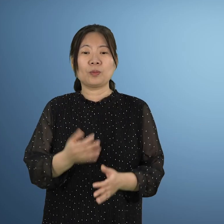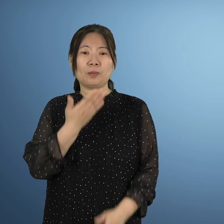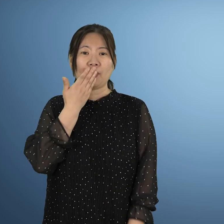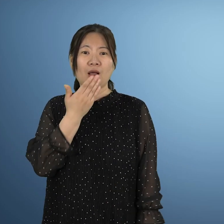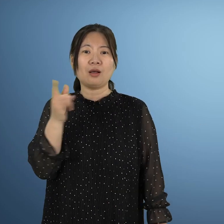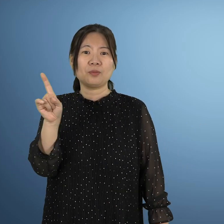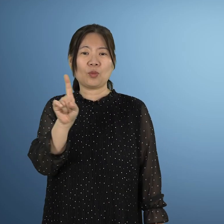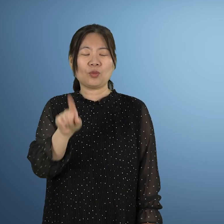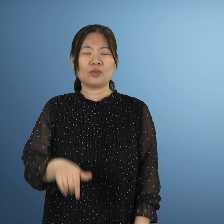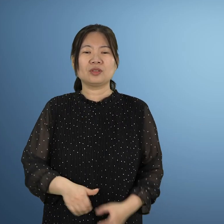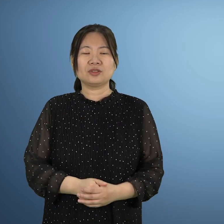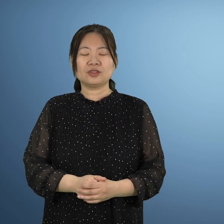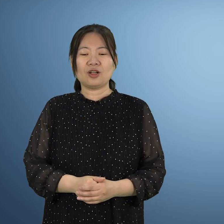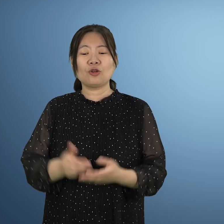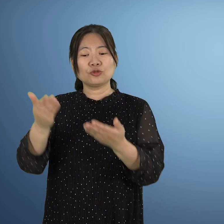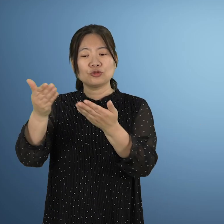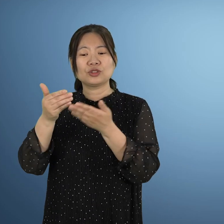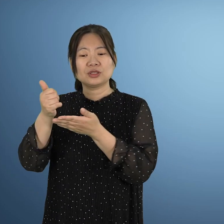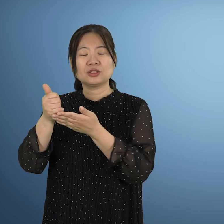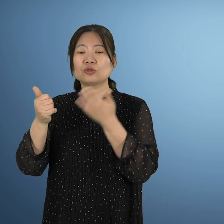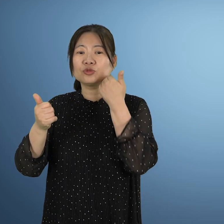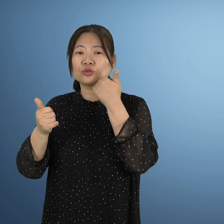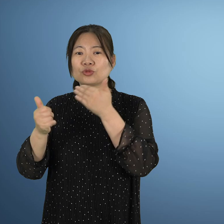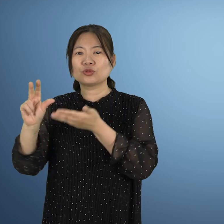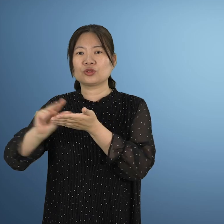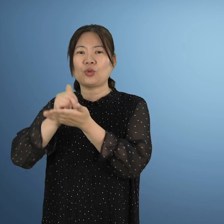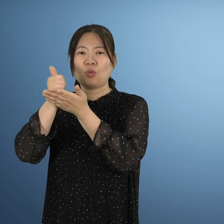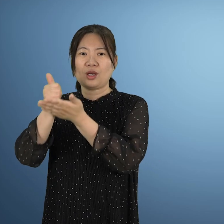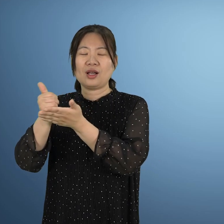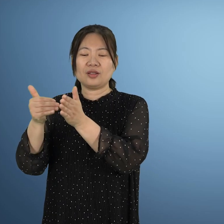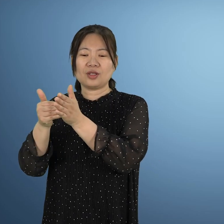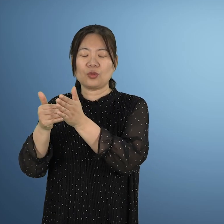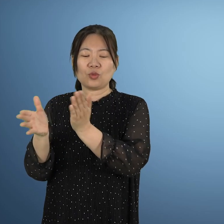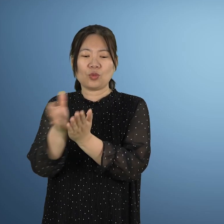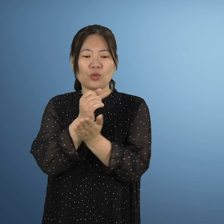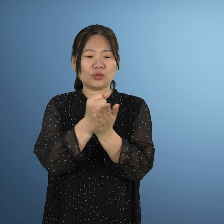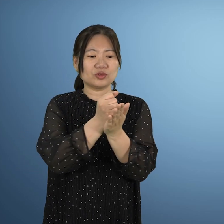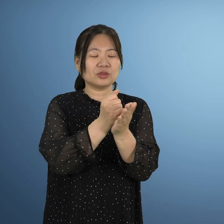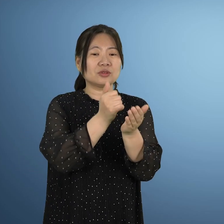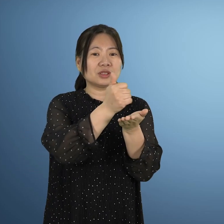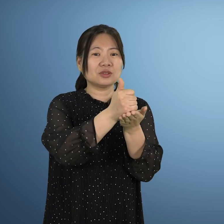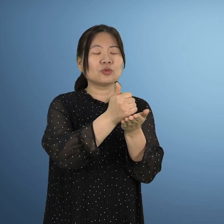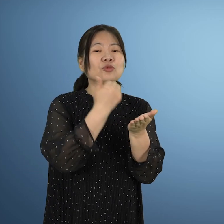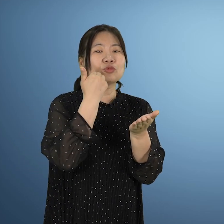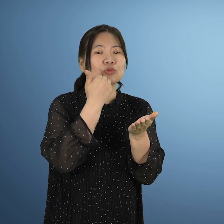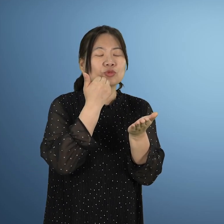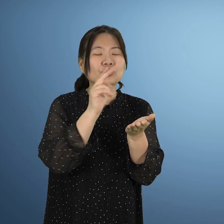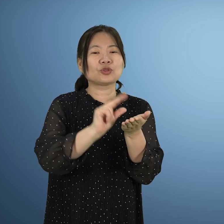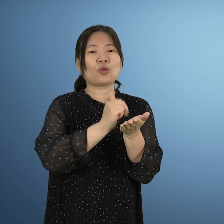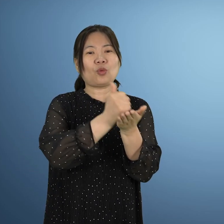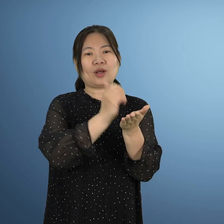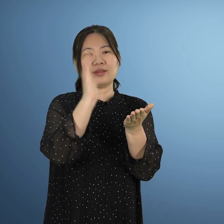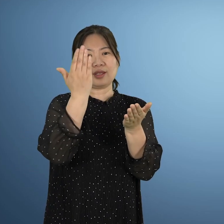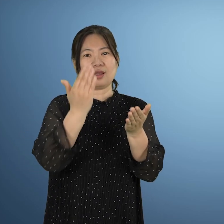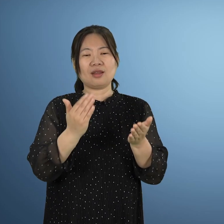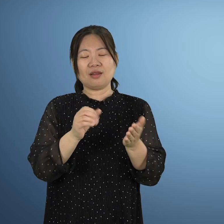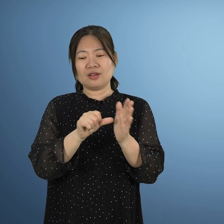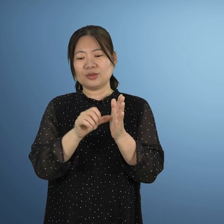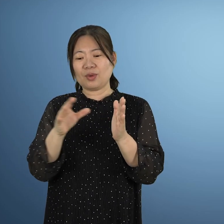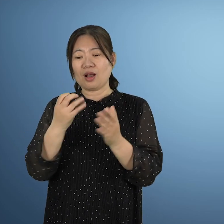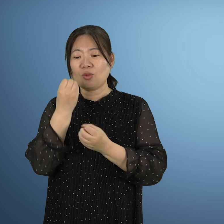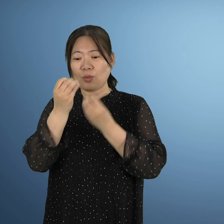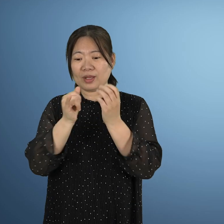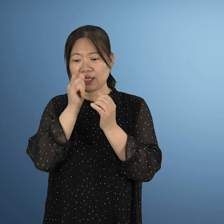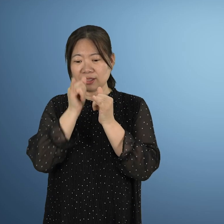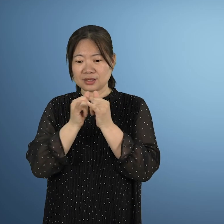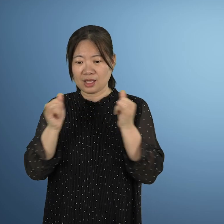하면 주시는 이도 여호와시오 걷어가시는 이도 여호와시오. 그 유명한 고백을